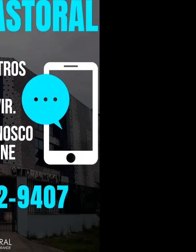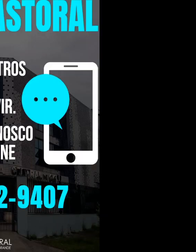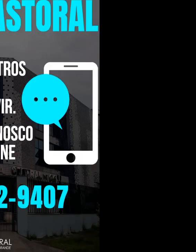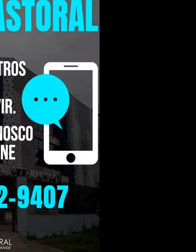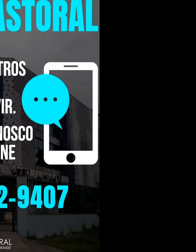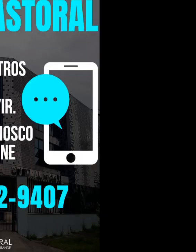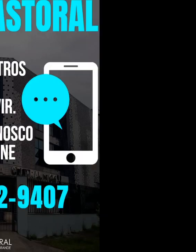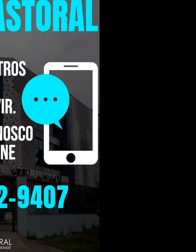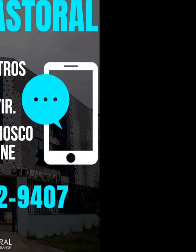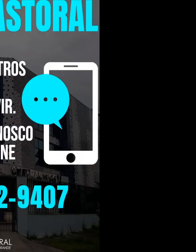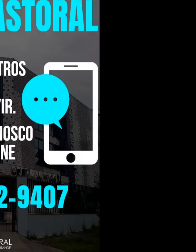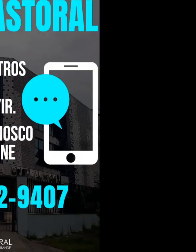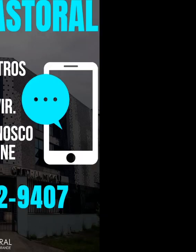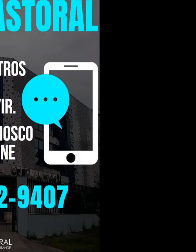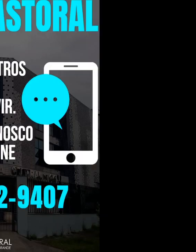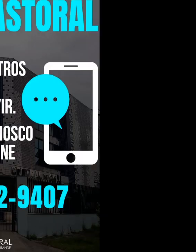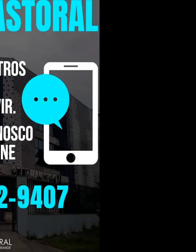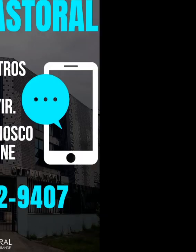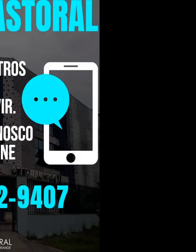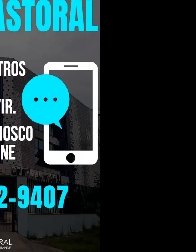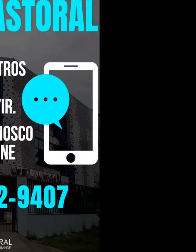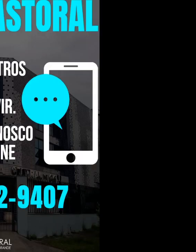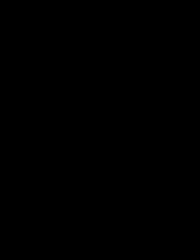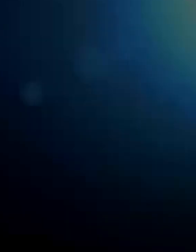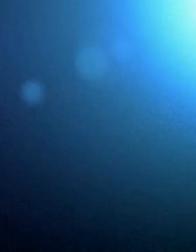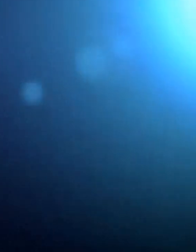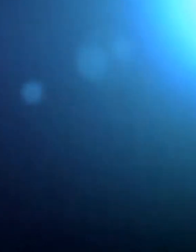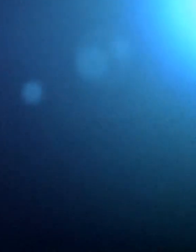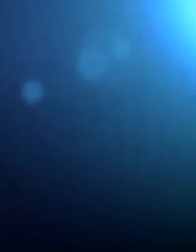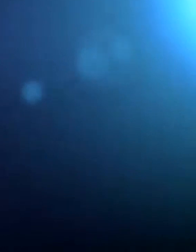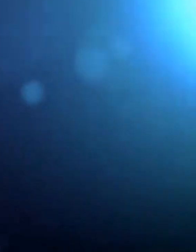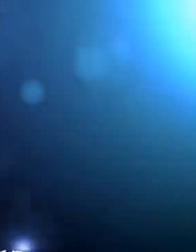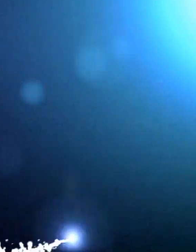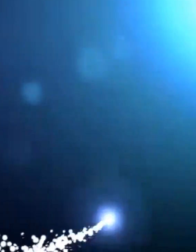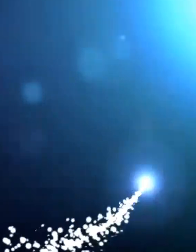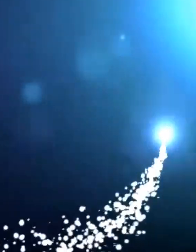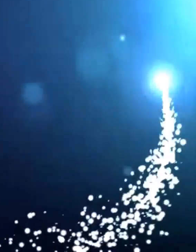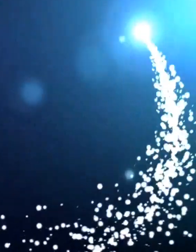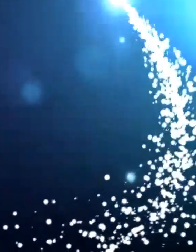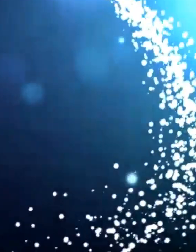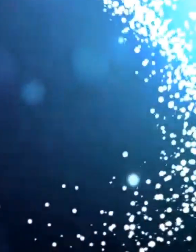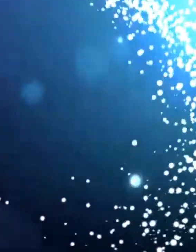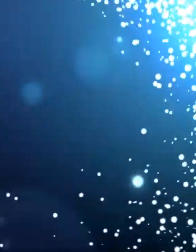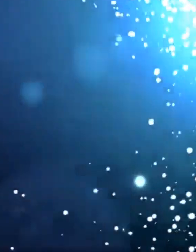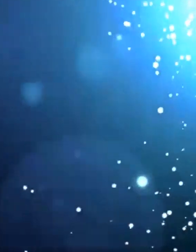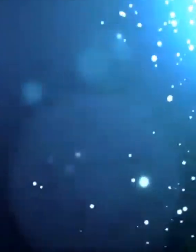e aí e aí e